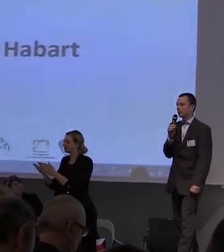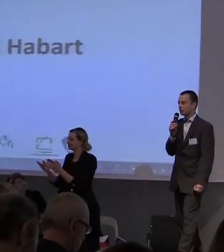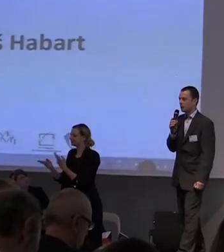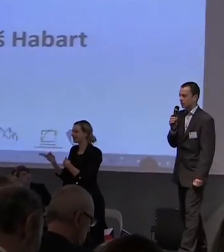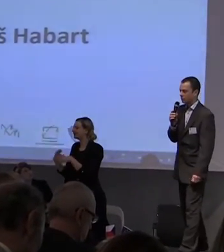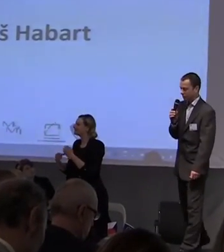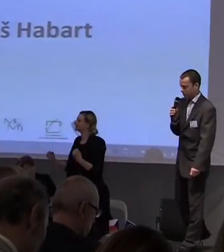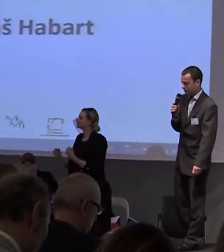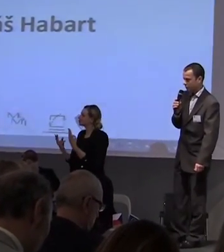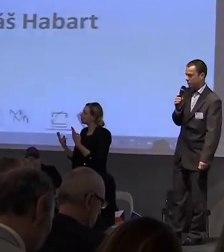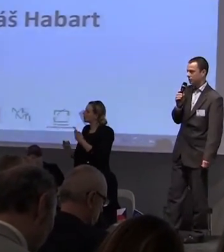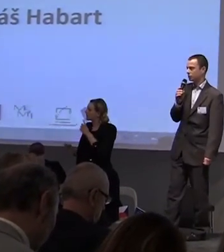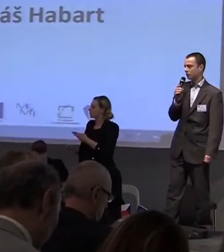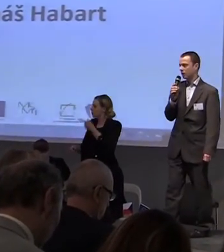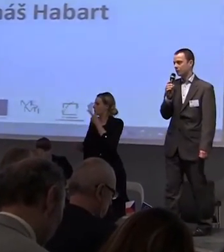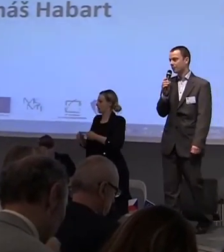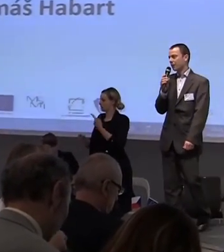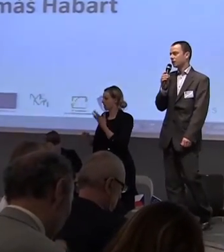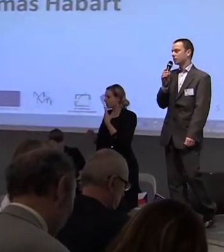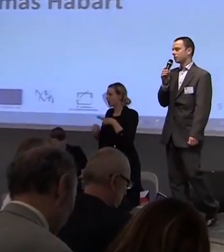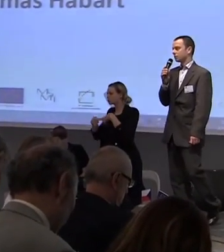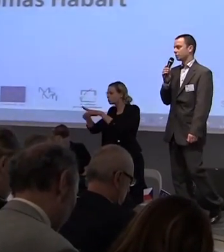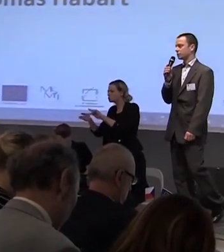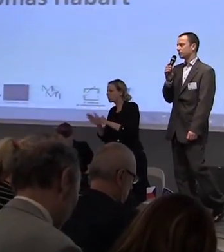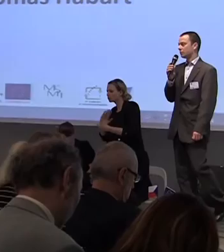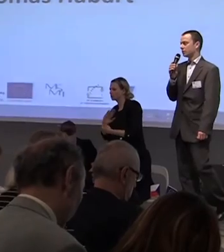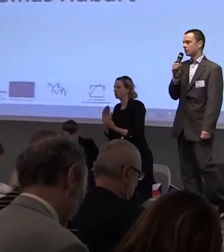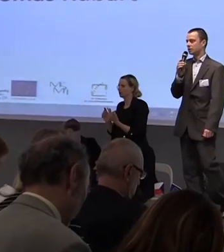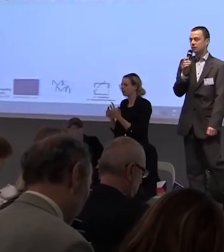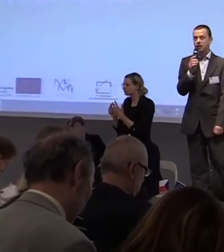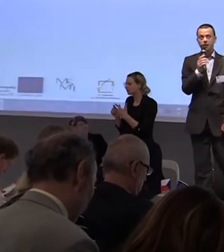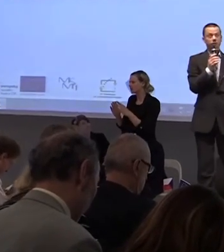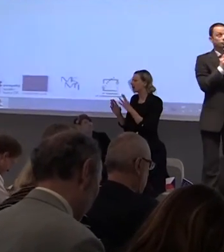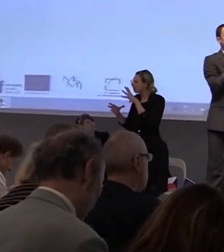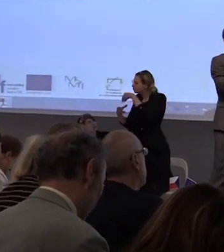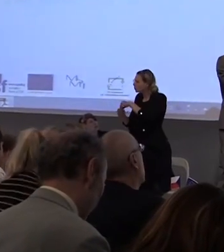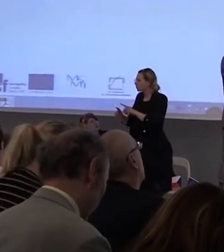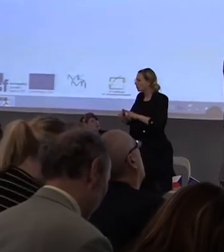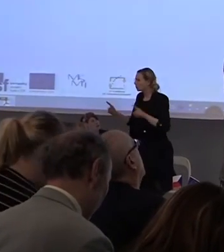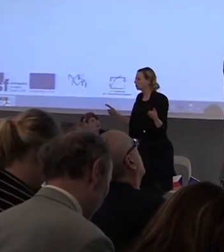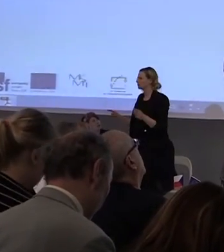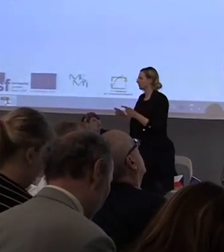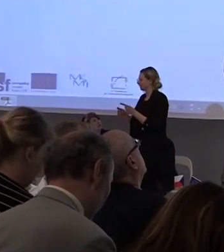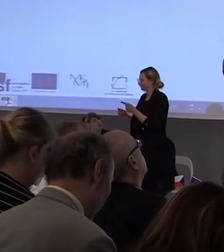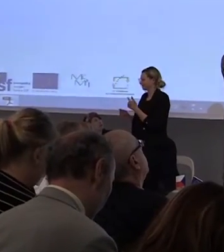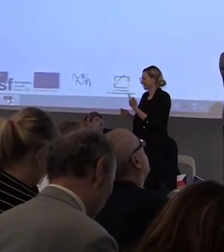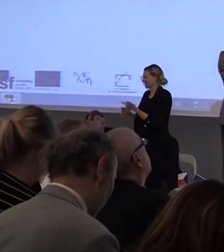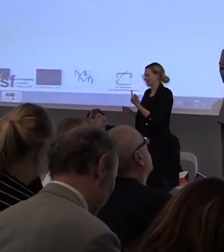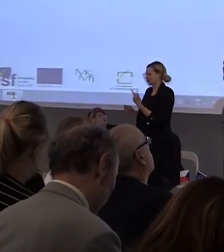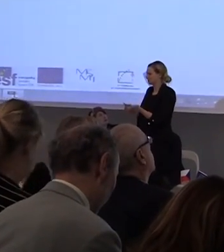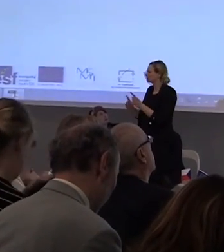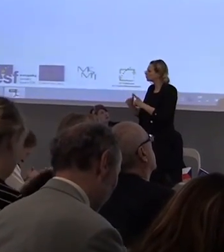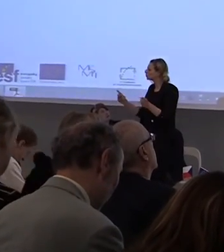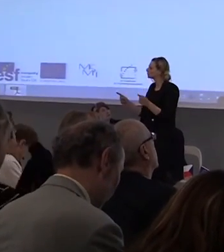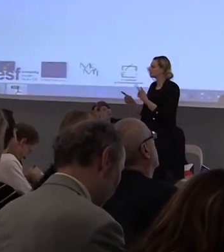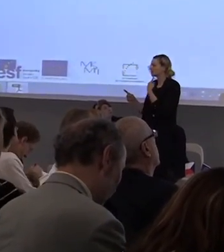konkrétním manuálem metodické pomoci školám, nabízí desítky podrobně rozpracovaných podpůrných